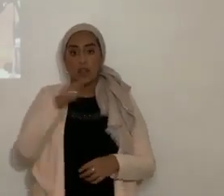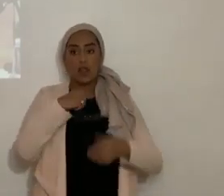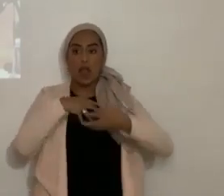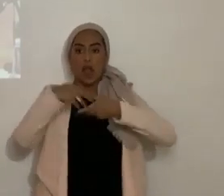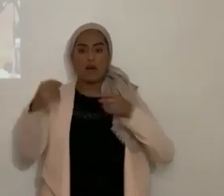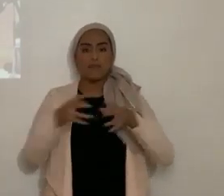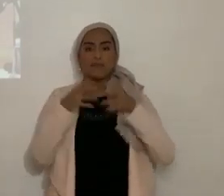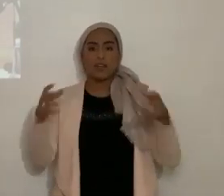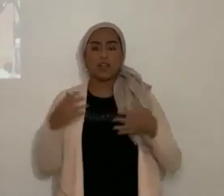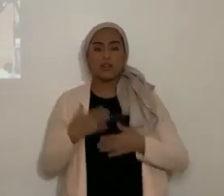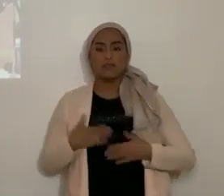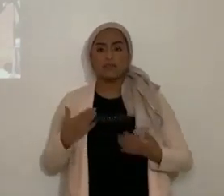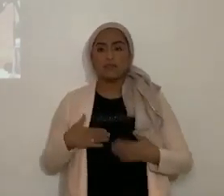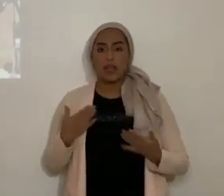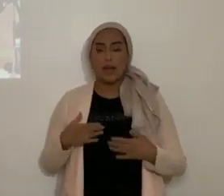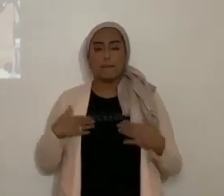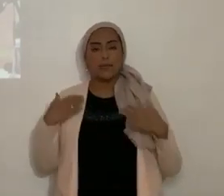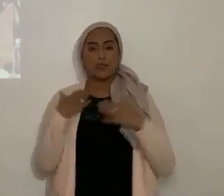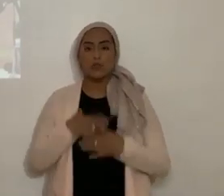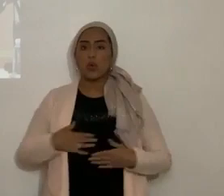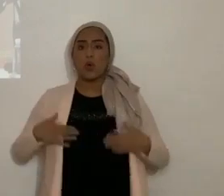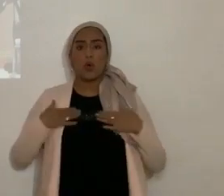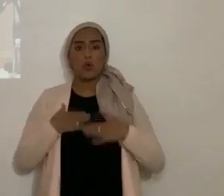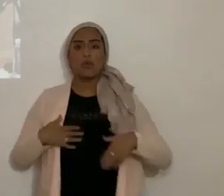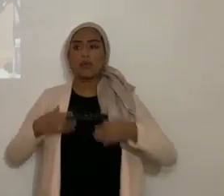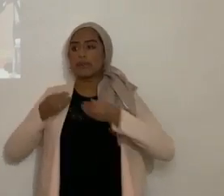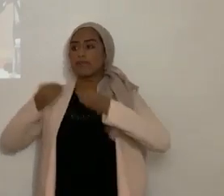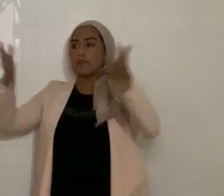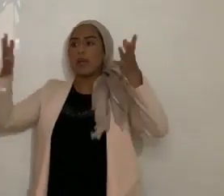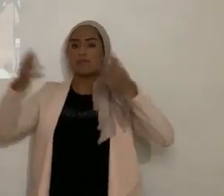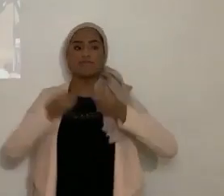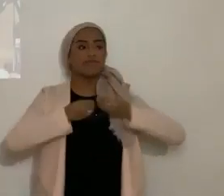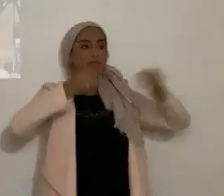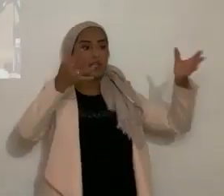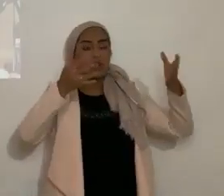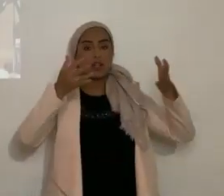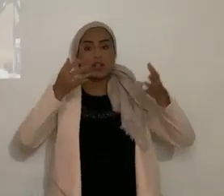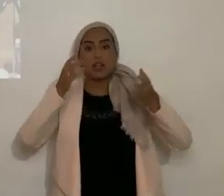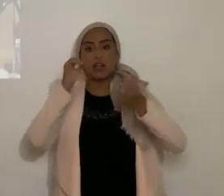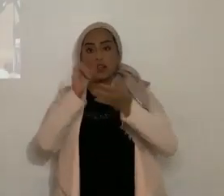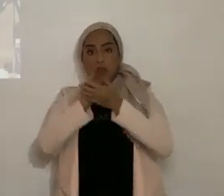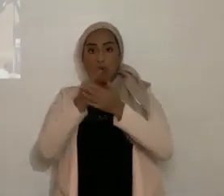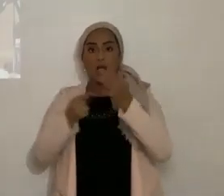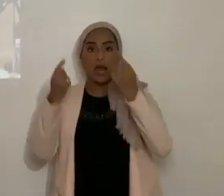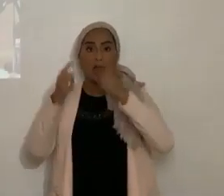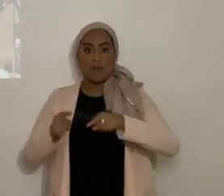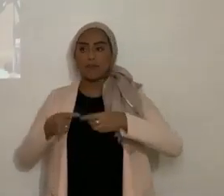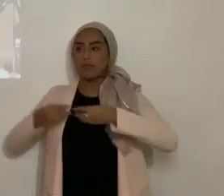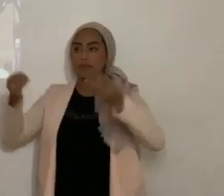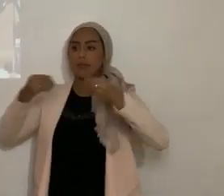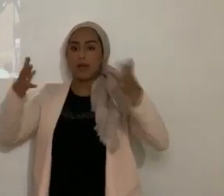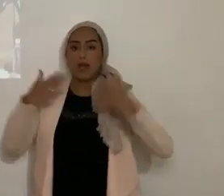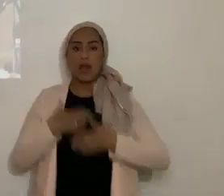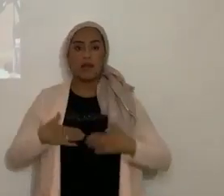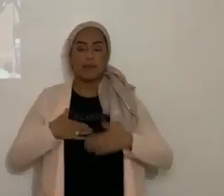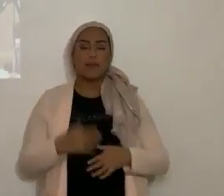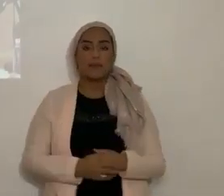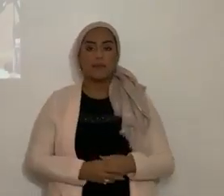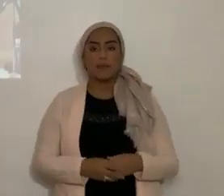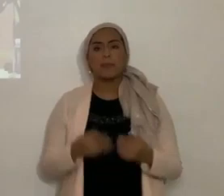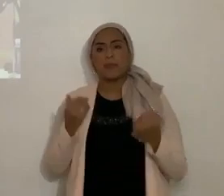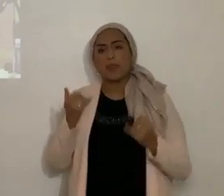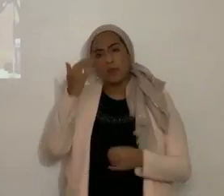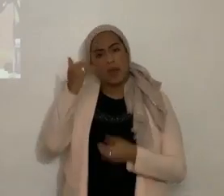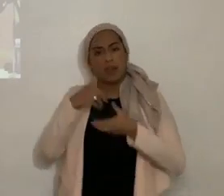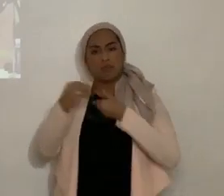muy contentos, gozosos, declarando que lo que había ocurrido. Entonces, ¿por